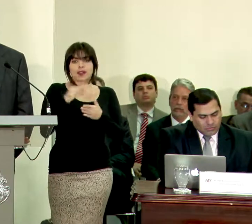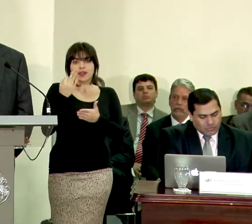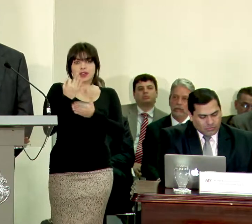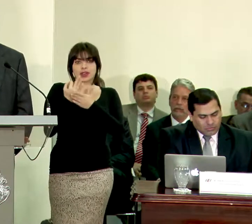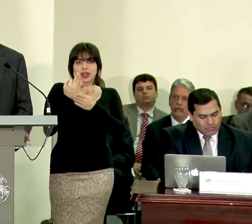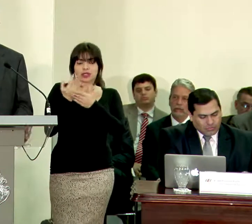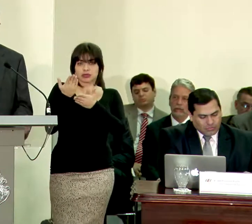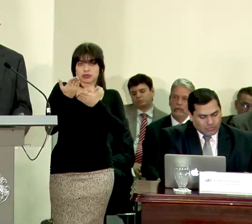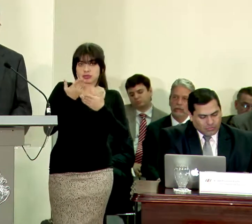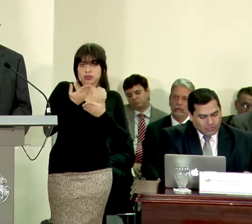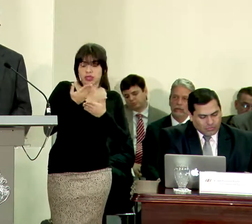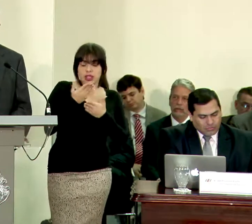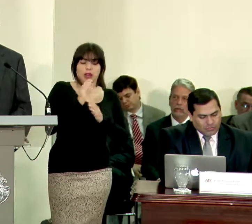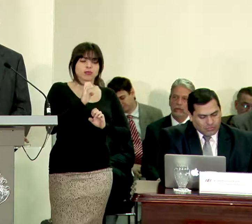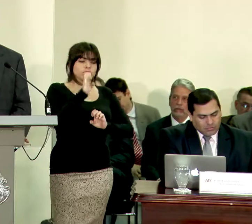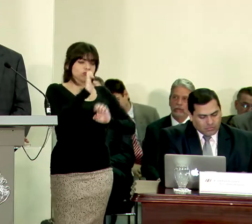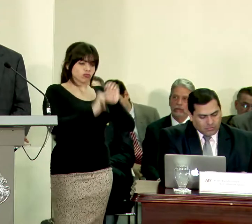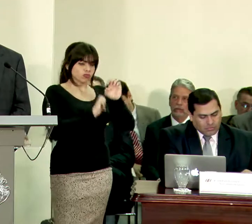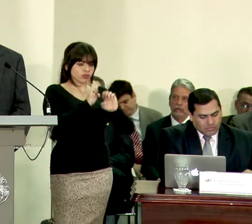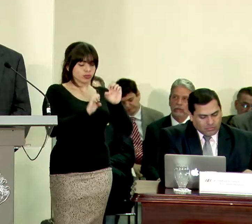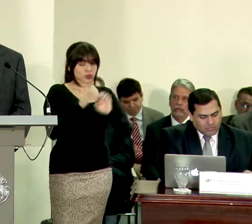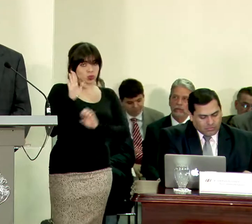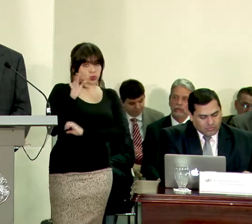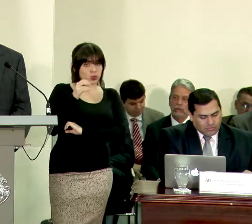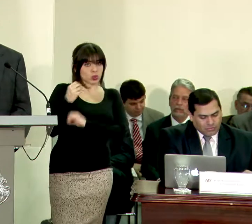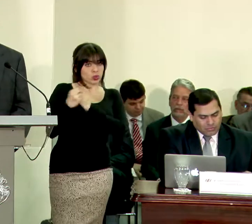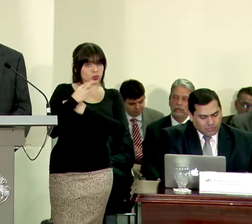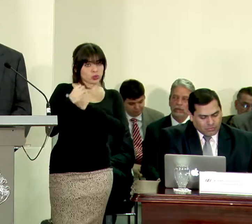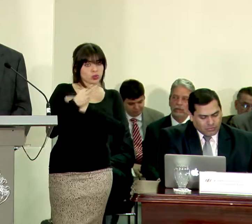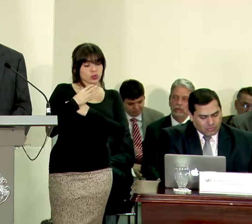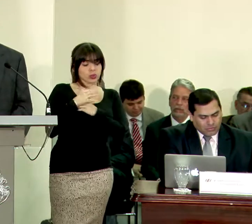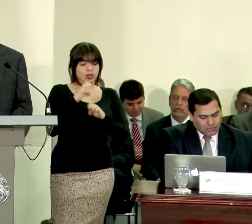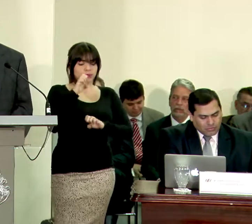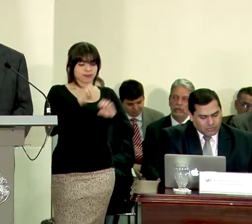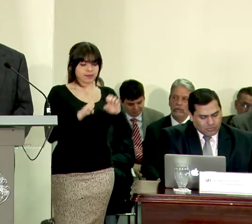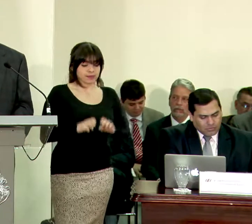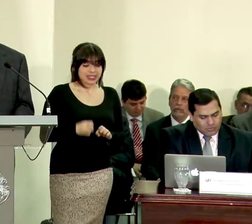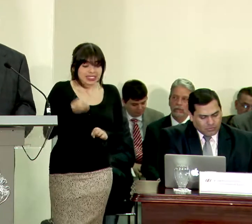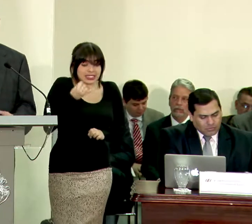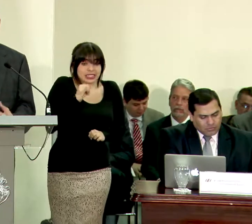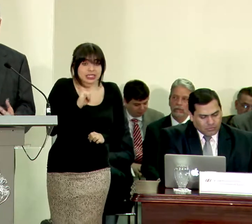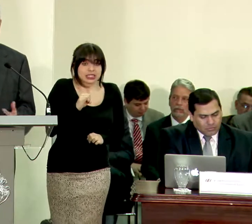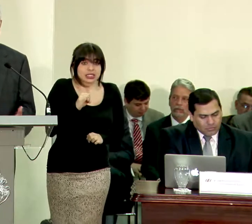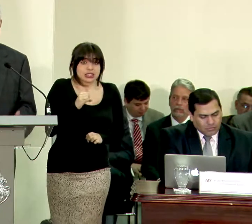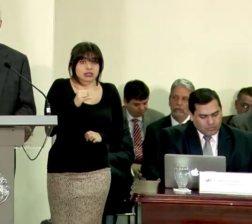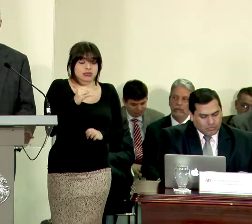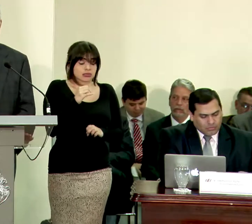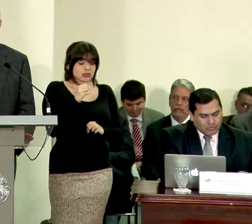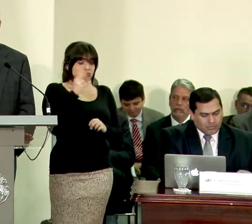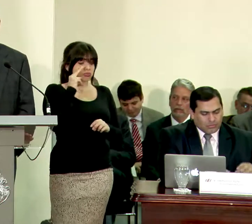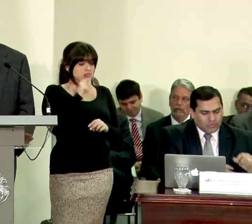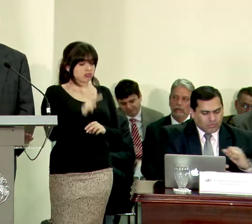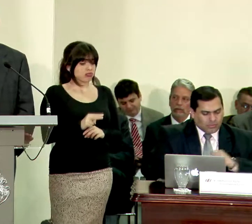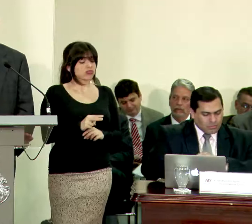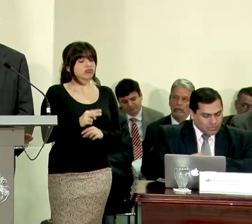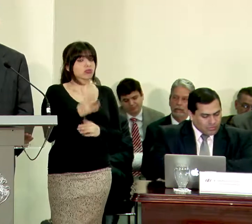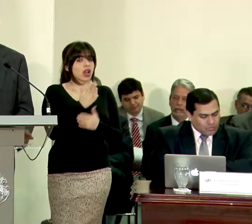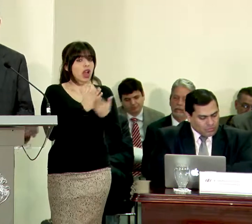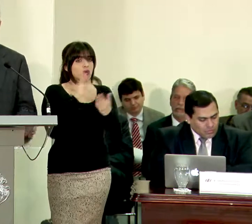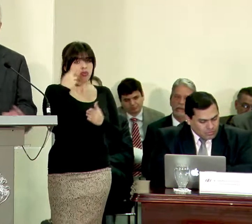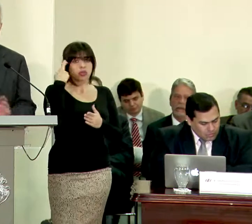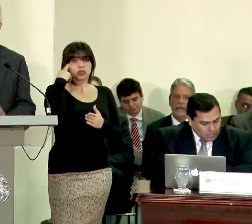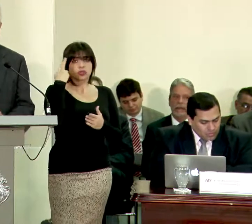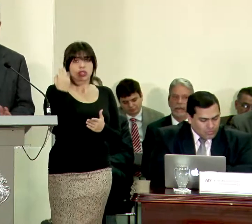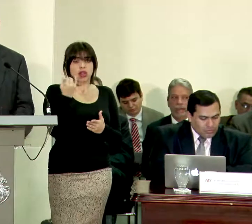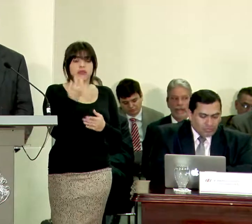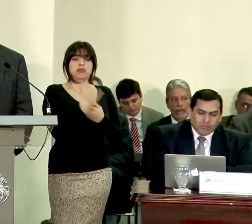hacen. Evaluamos esas consultas. Si las observaciones nos parecen que son razonables,